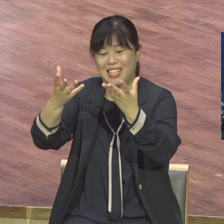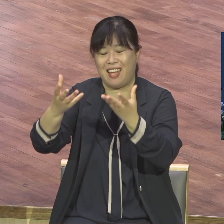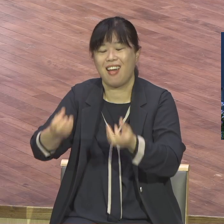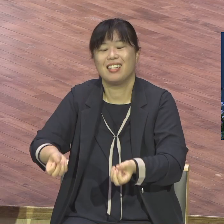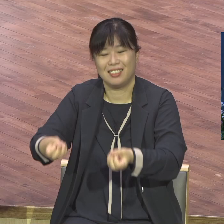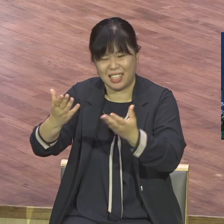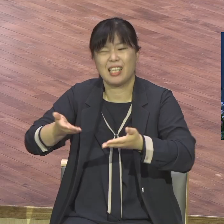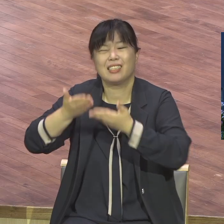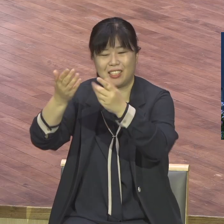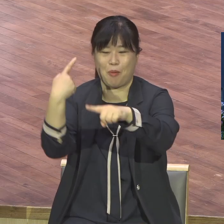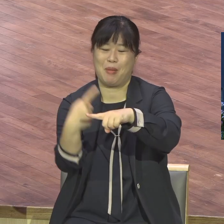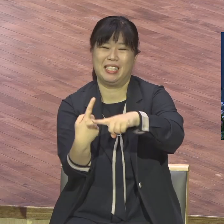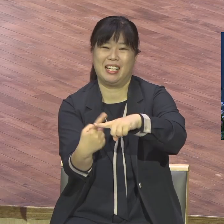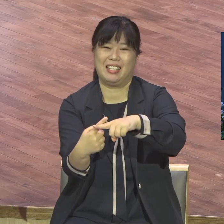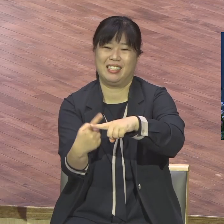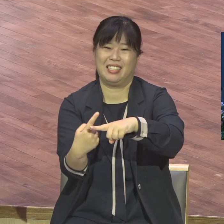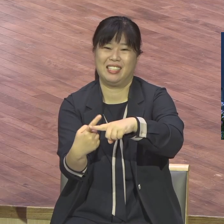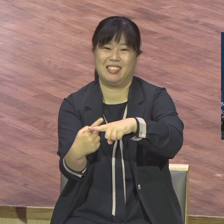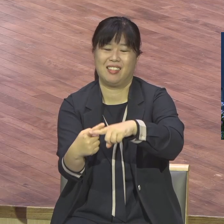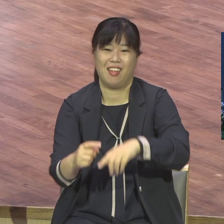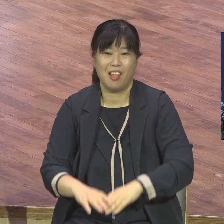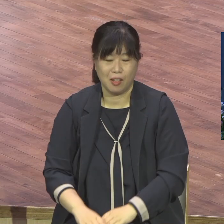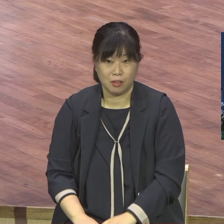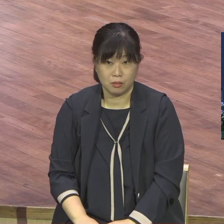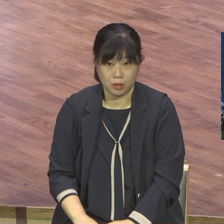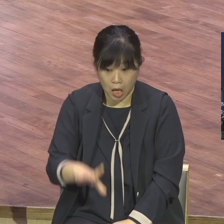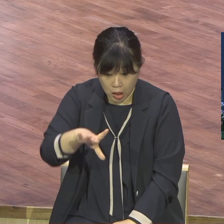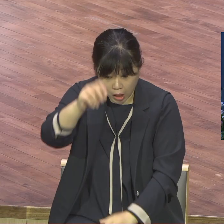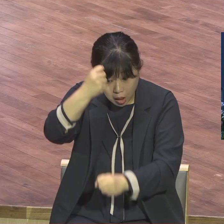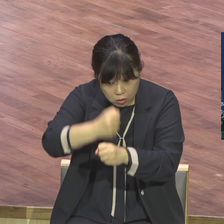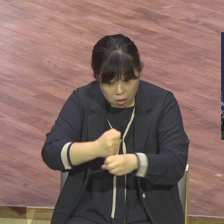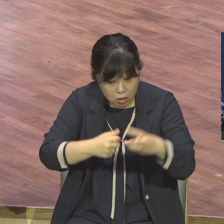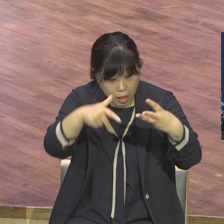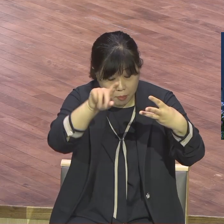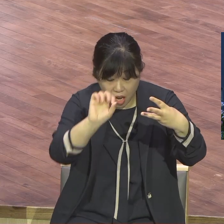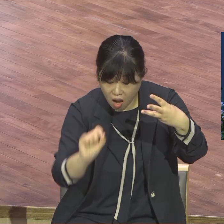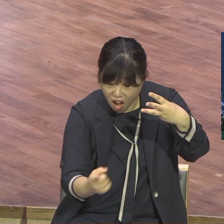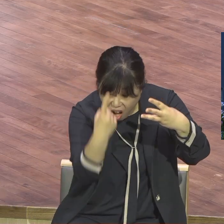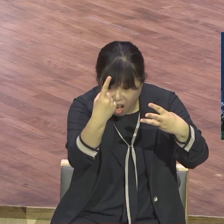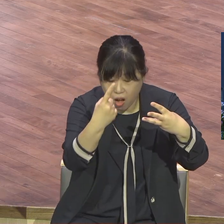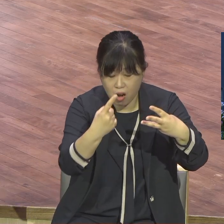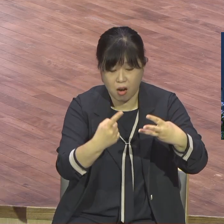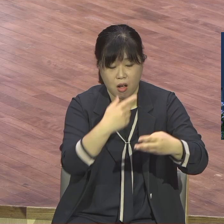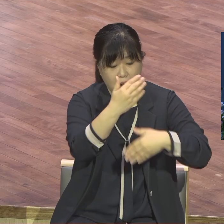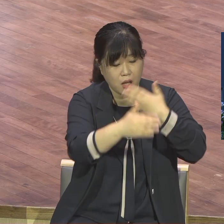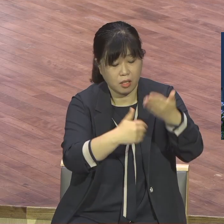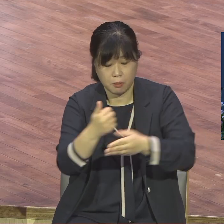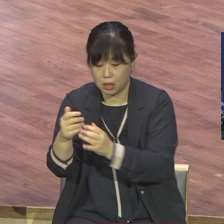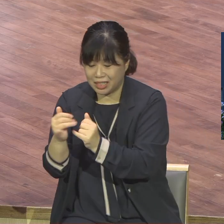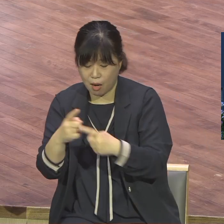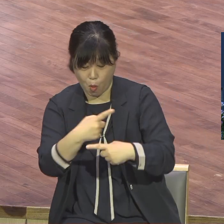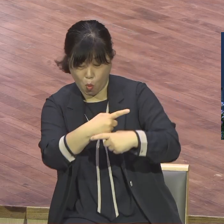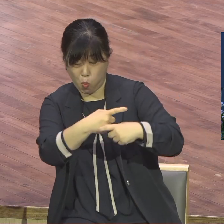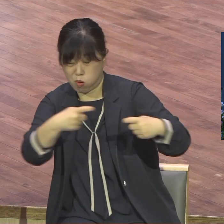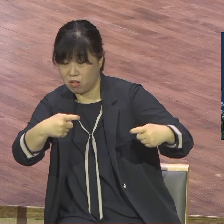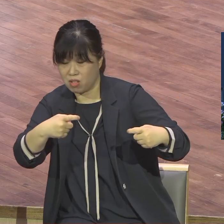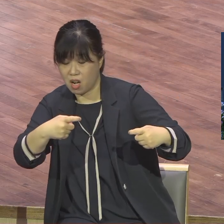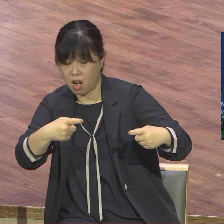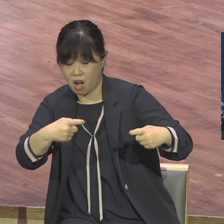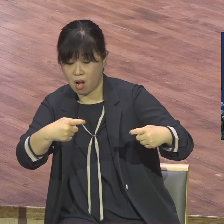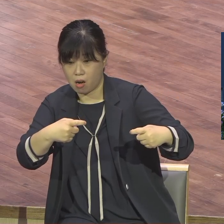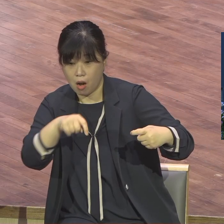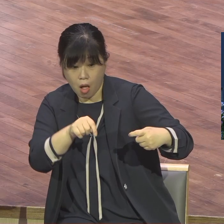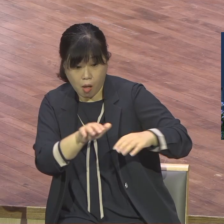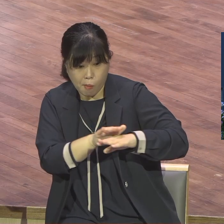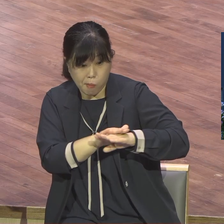중요한 의미가 있습니다. 창세기 3장 사건으로 하나님과 원수 관계가 된 인간이 하나님과